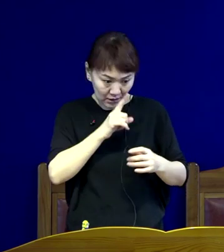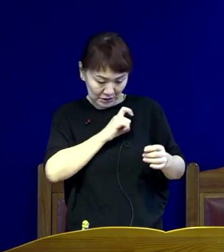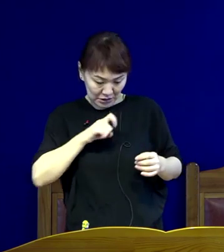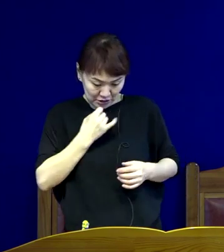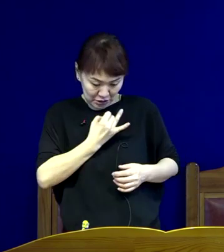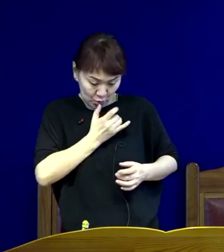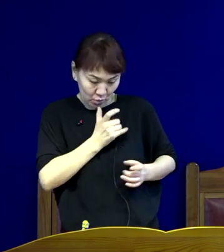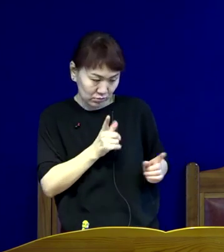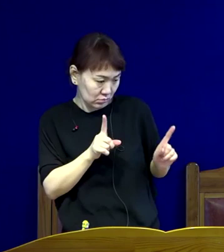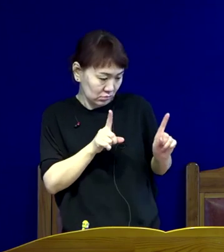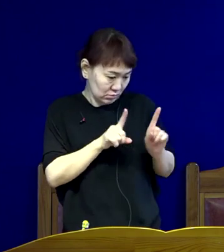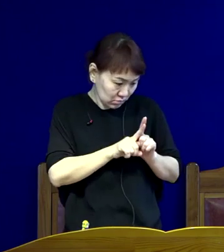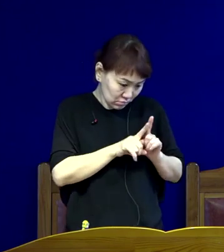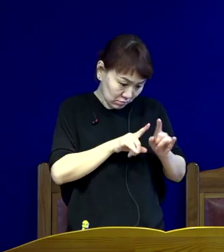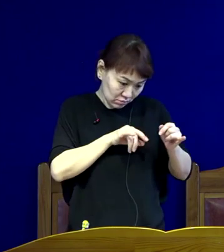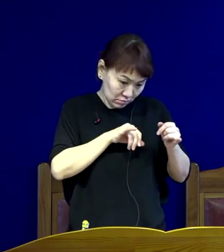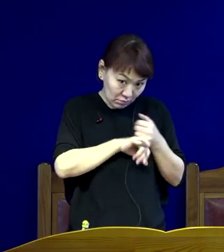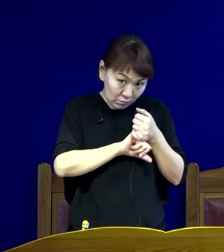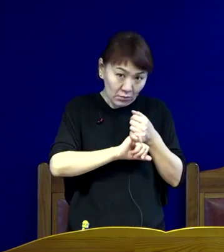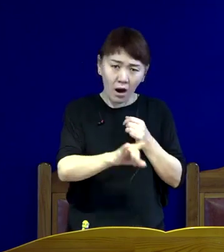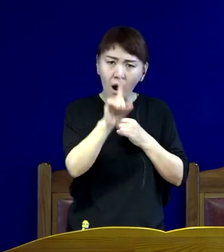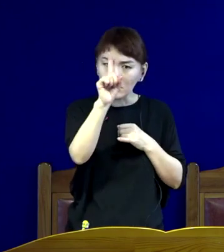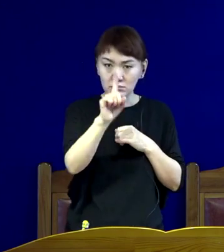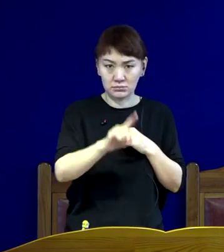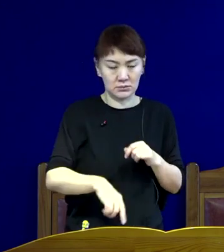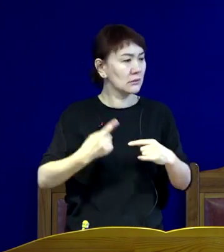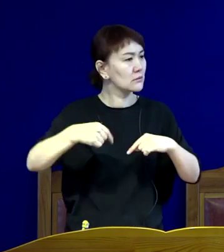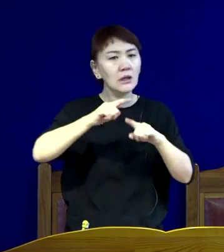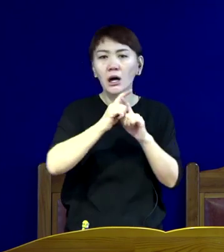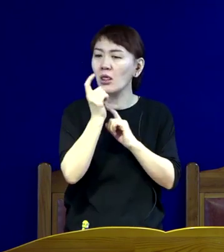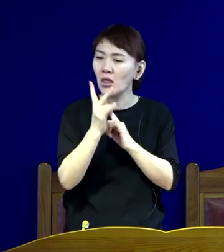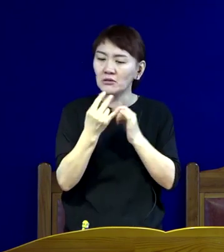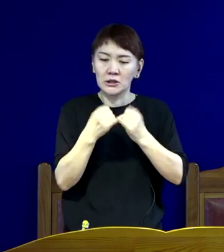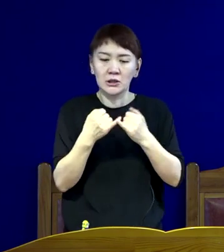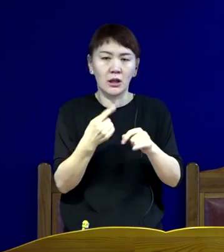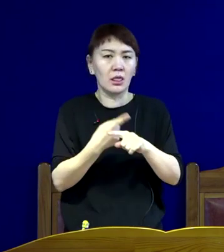байдаг. Мэдээж одоо үүнээс гадуур